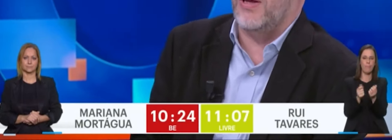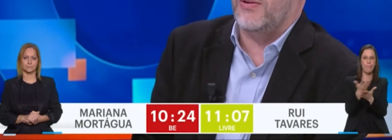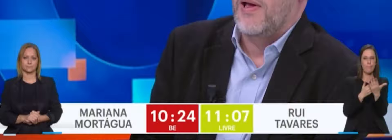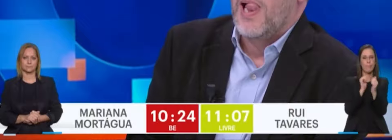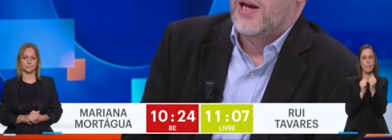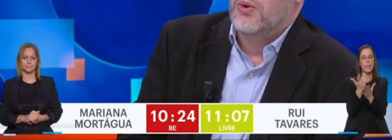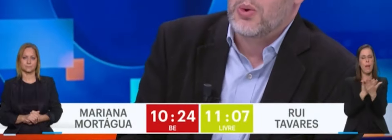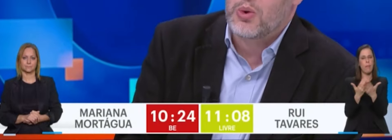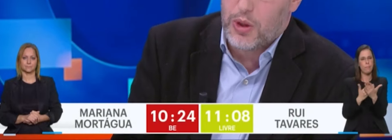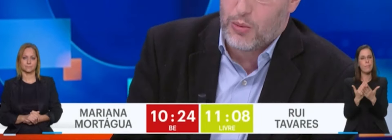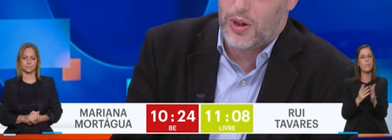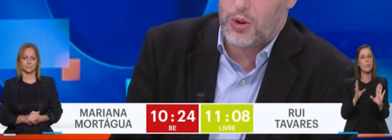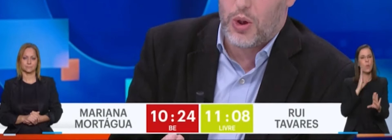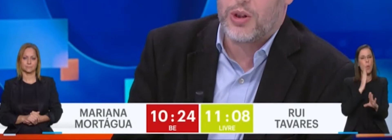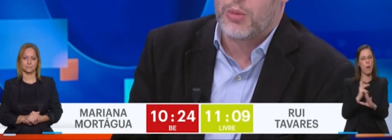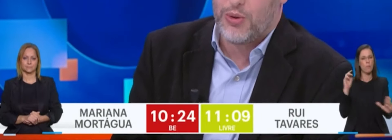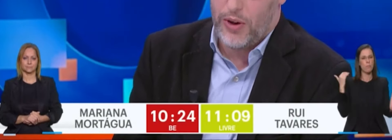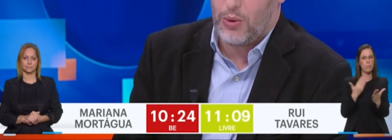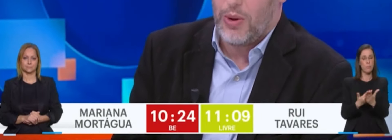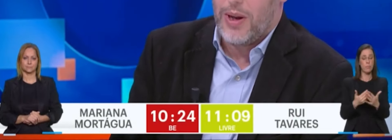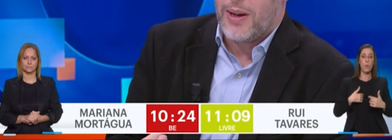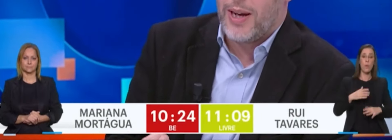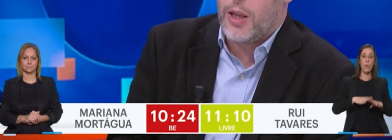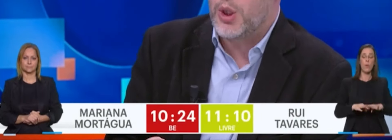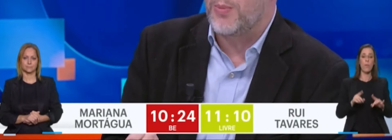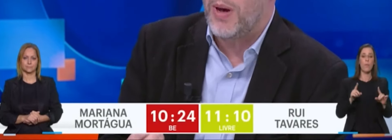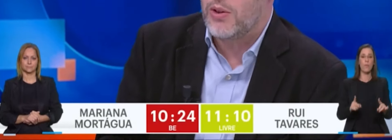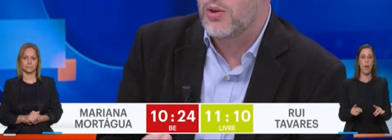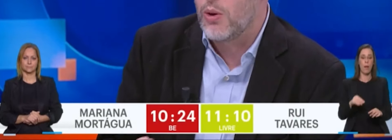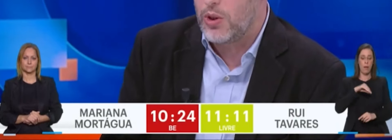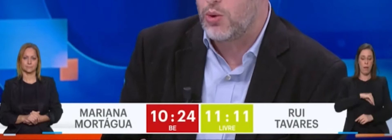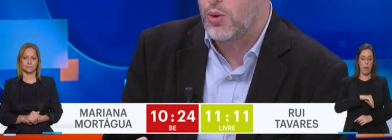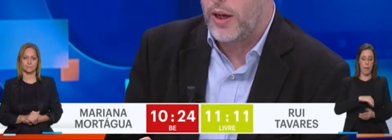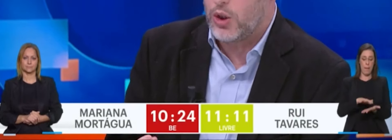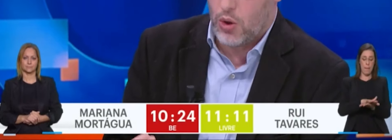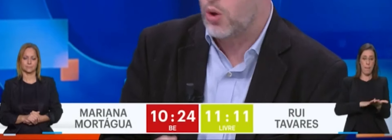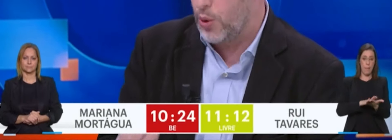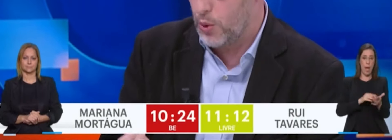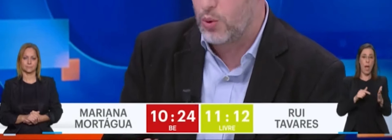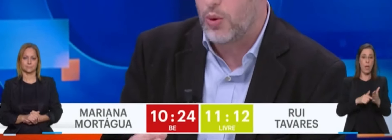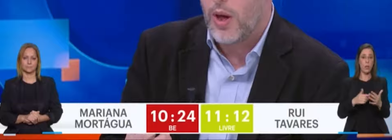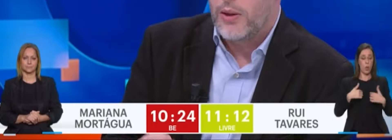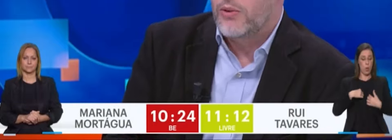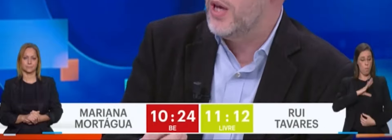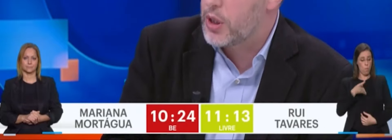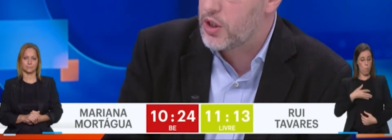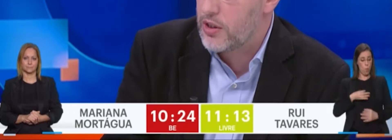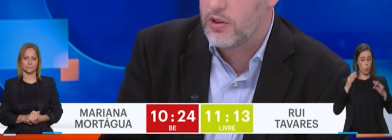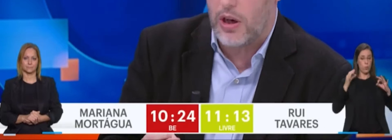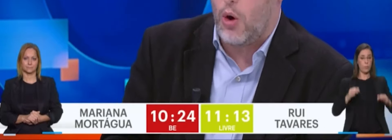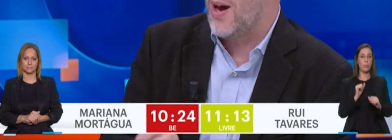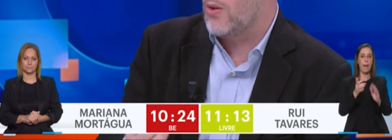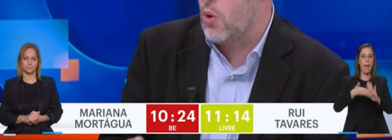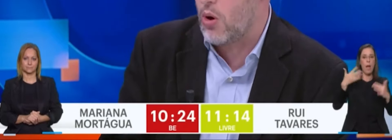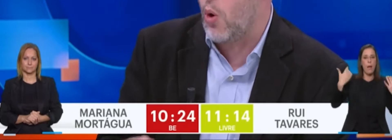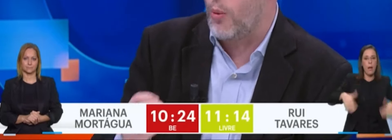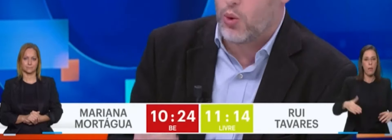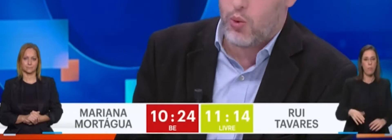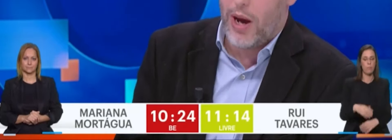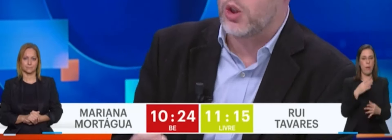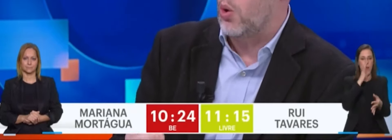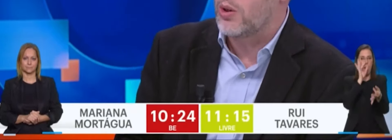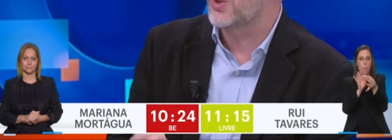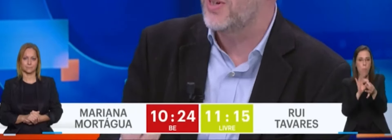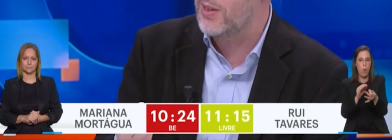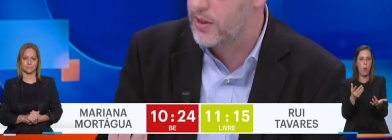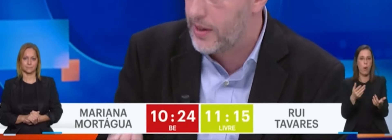porque na verdade nos últimos anos nós temos feito rendimentos básicos incondicionais nós no mundo de emergência ou adoc ou